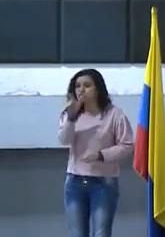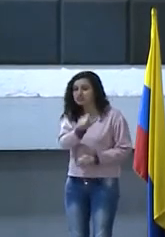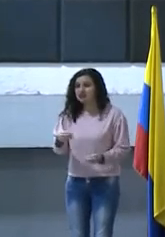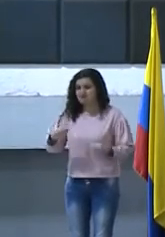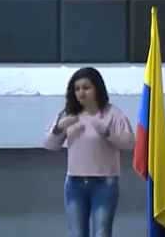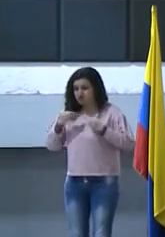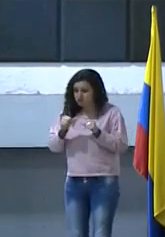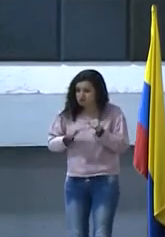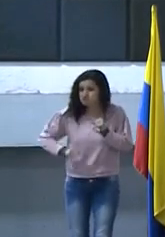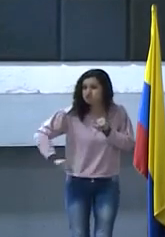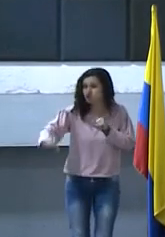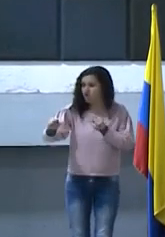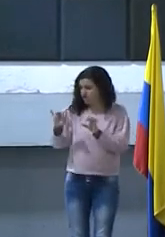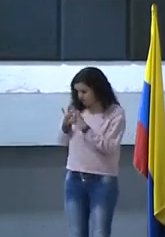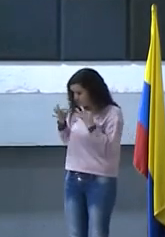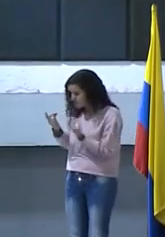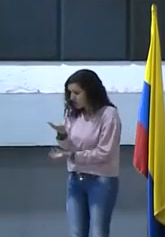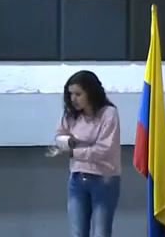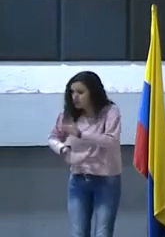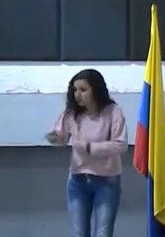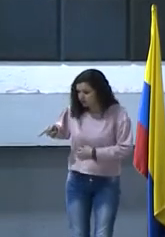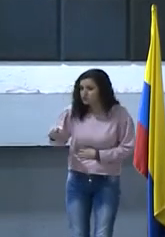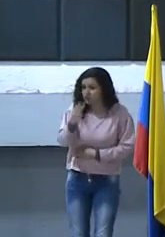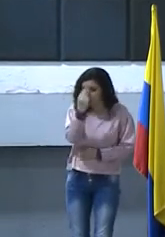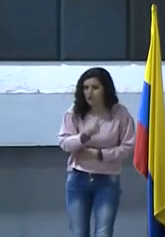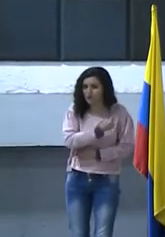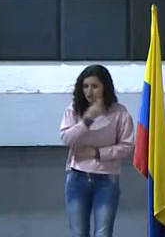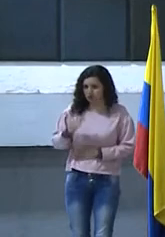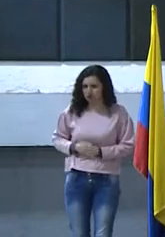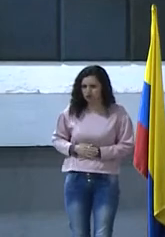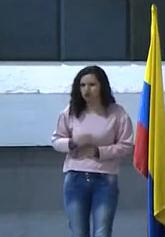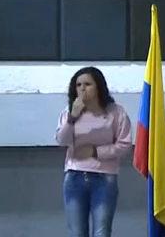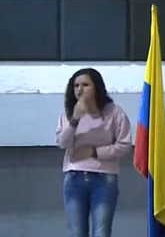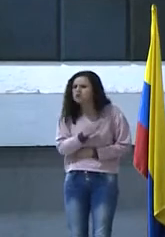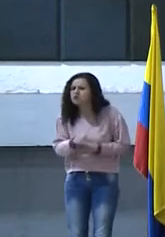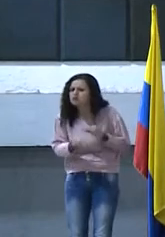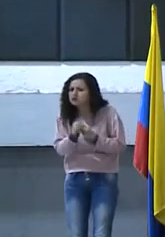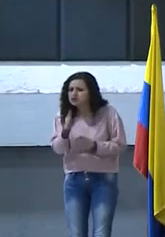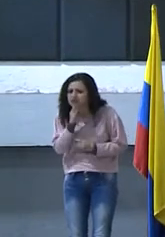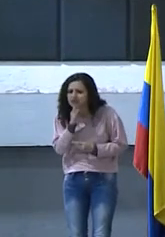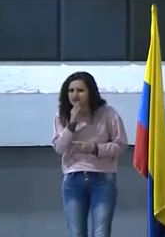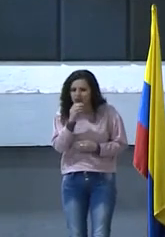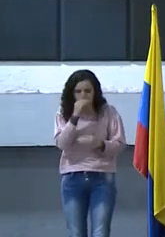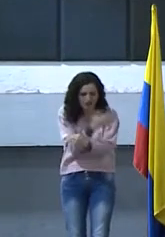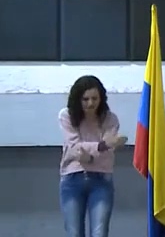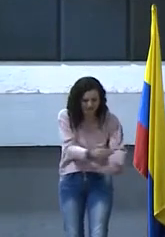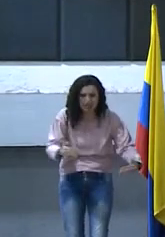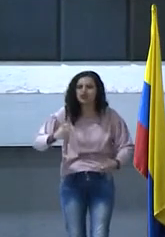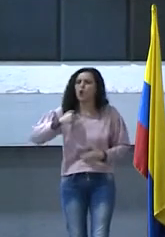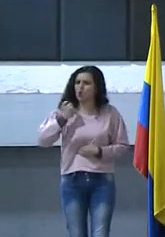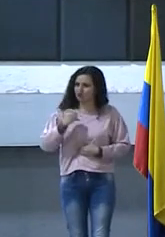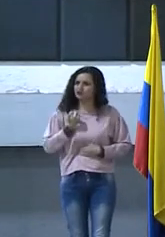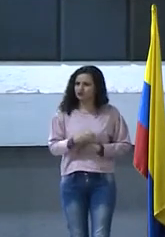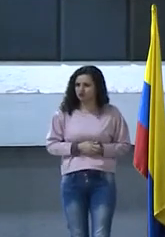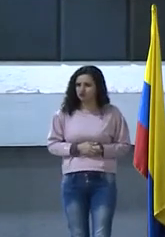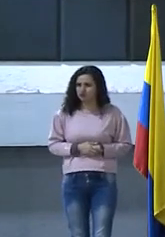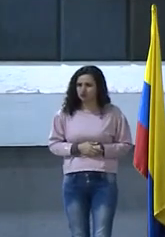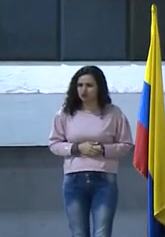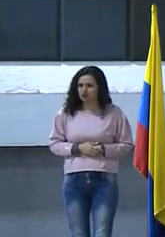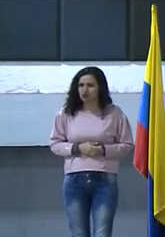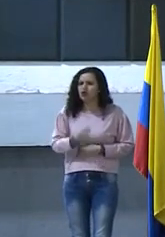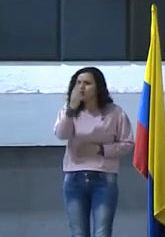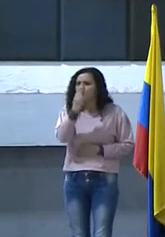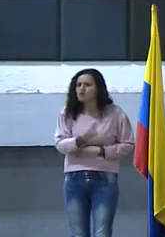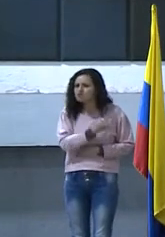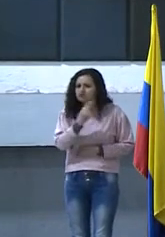allegados un compromiso con la infancia y la juventud un compromiso entre